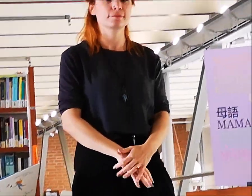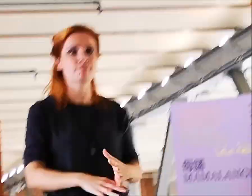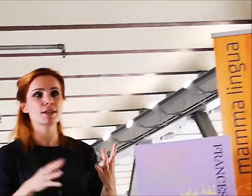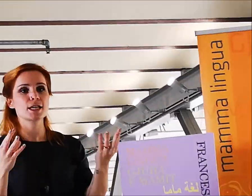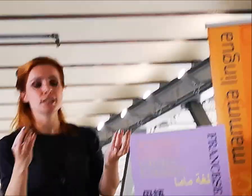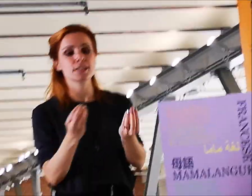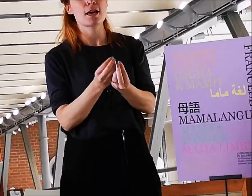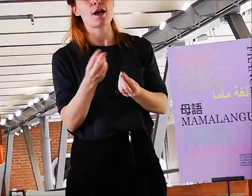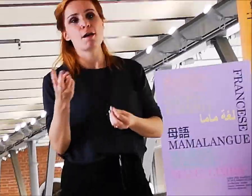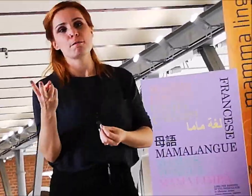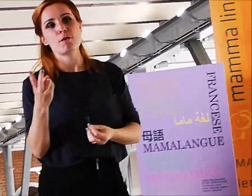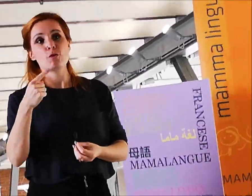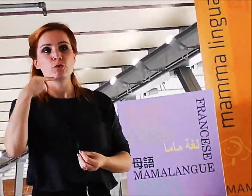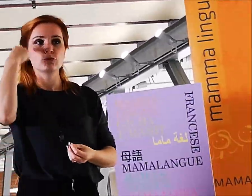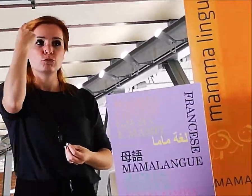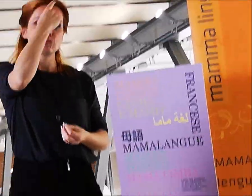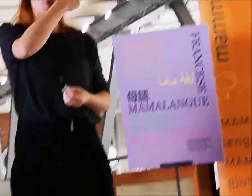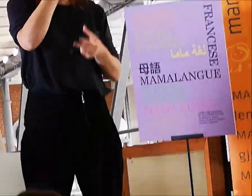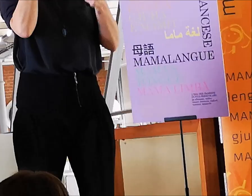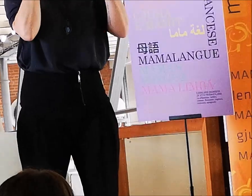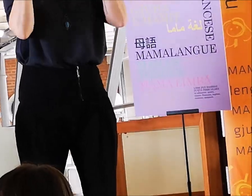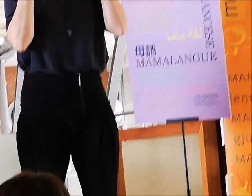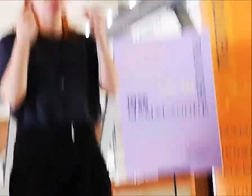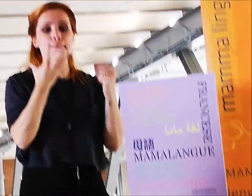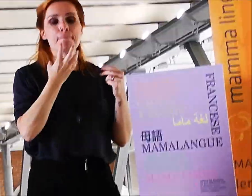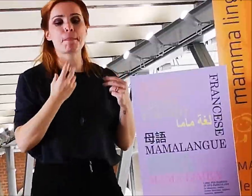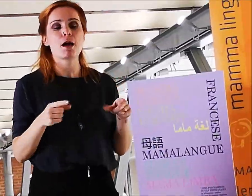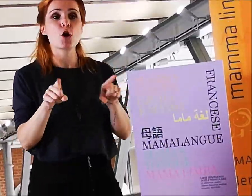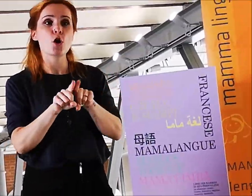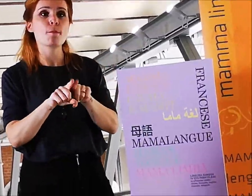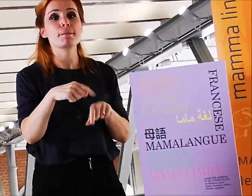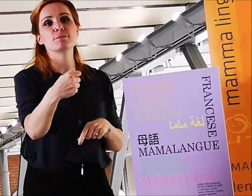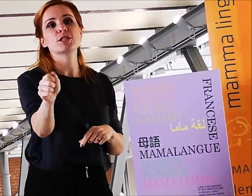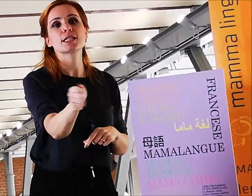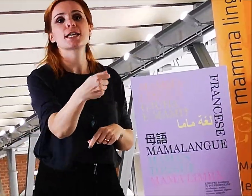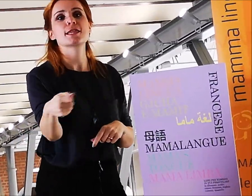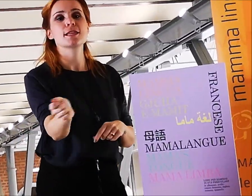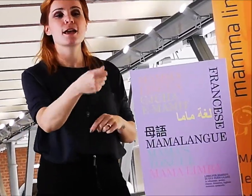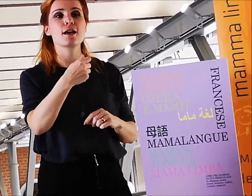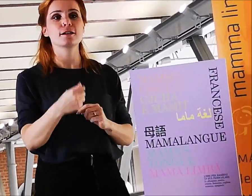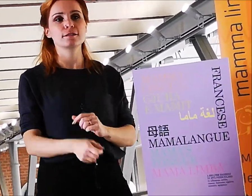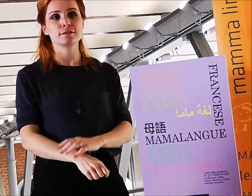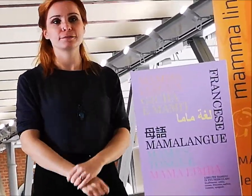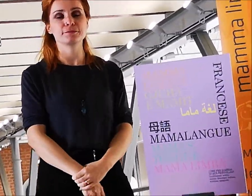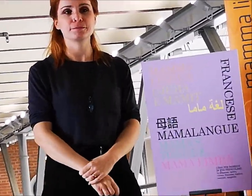Insieme si dipingono sulla faccia la barba da moschettiere.